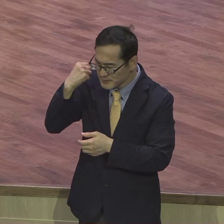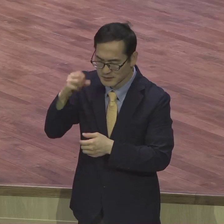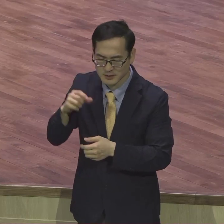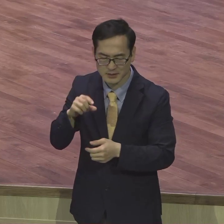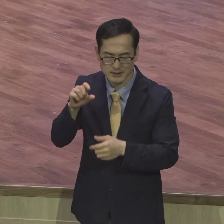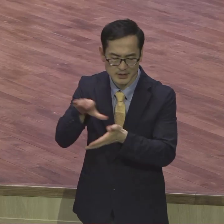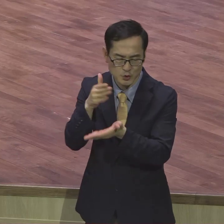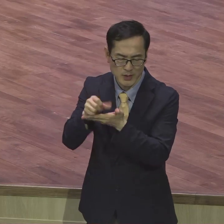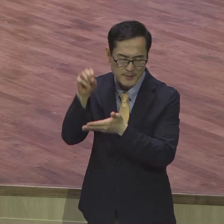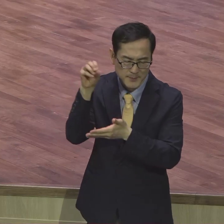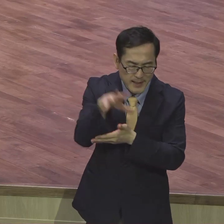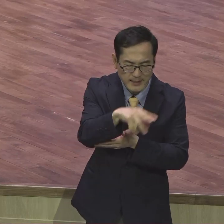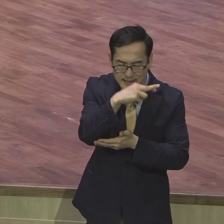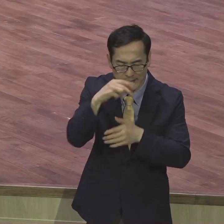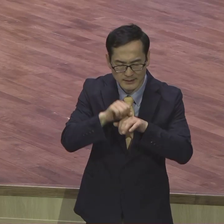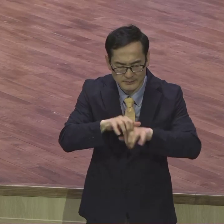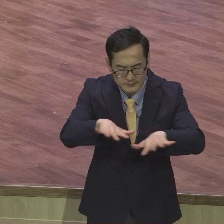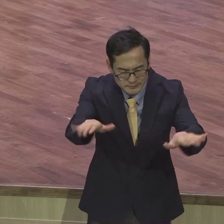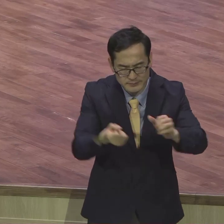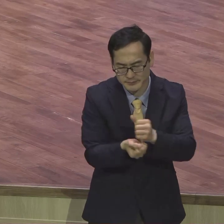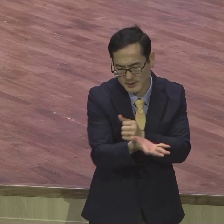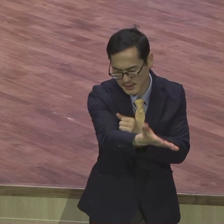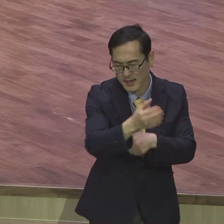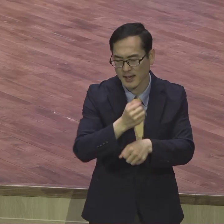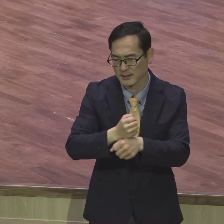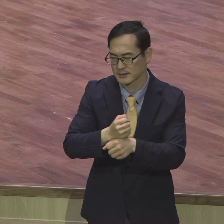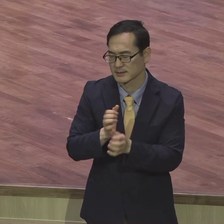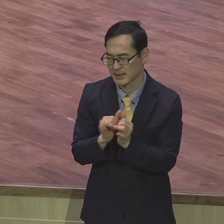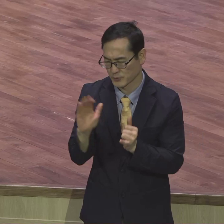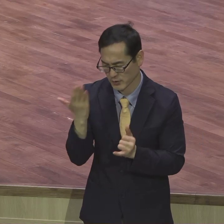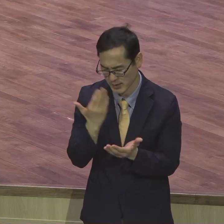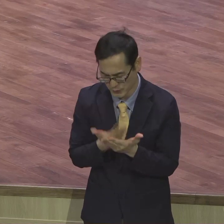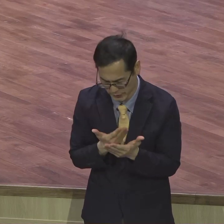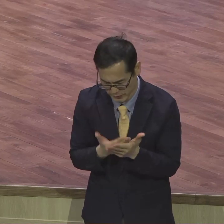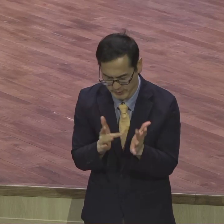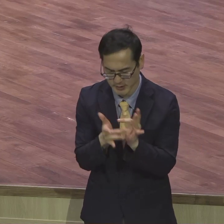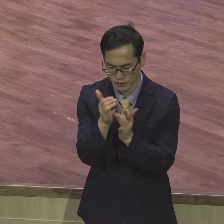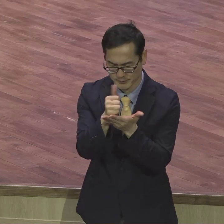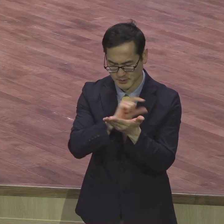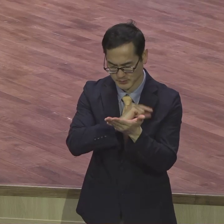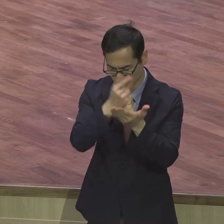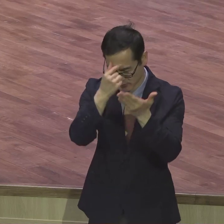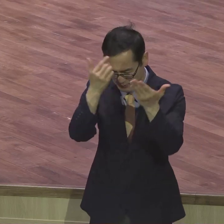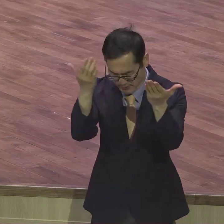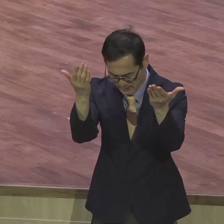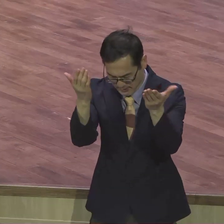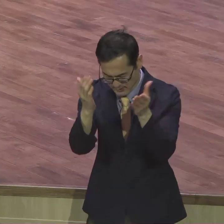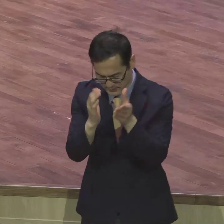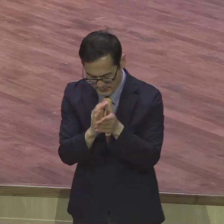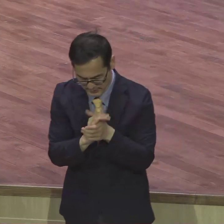성인들이 되기도 와 주옵사사 예수의 손 받들어 기도합니다. 아멘